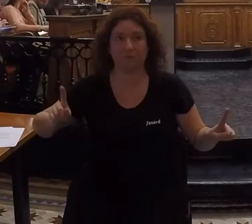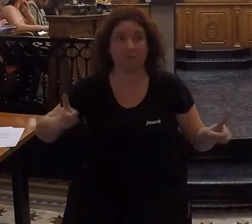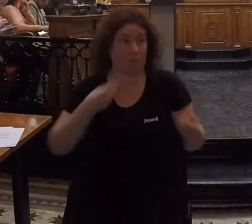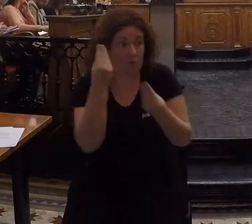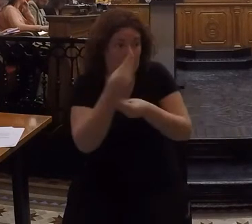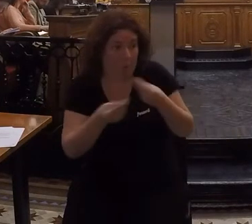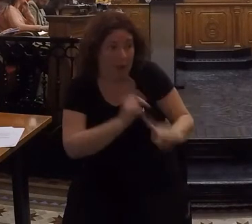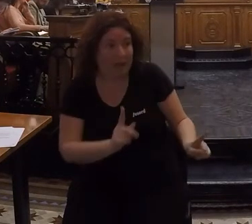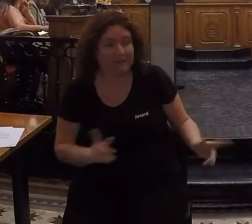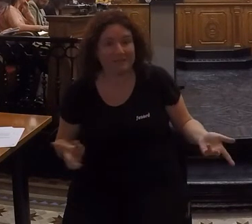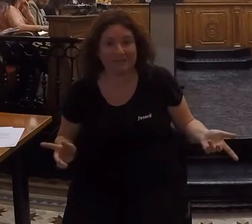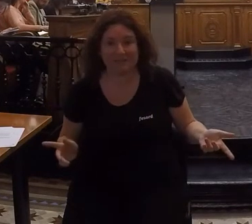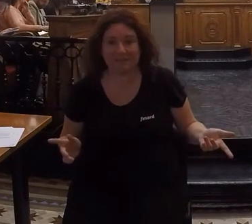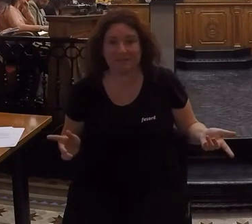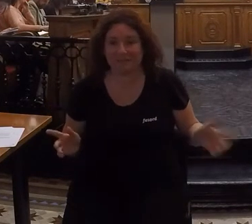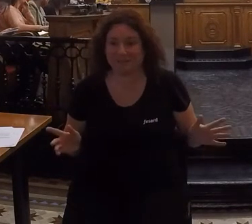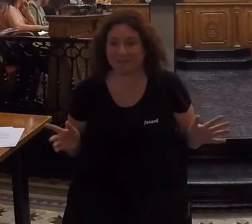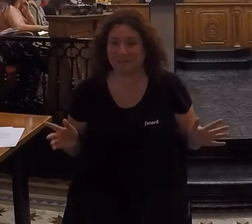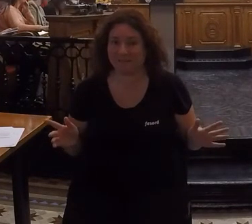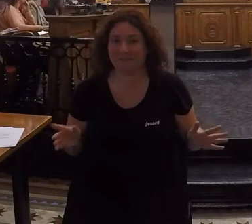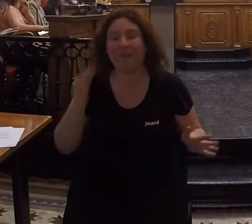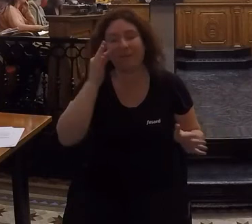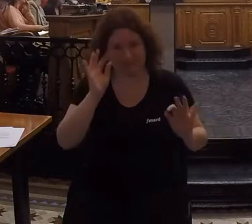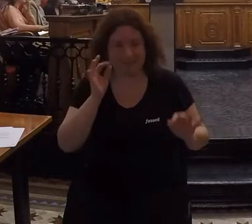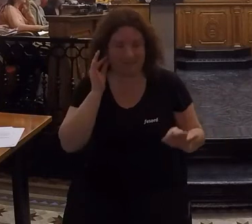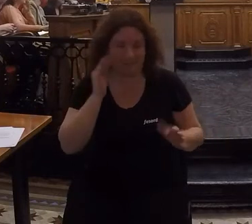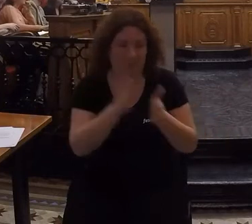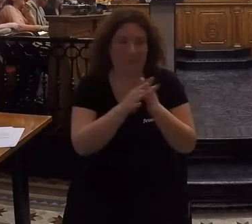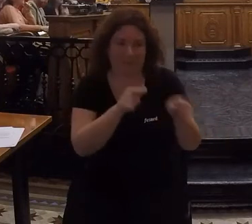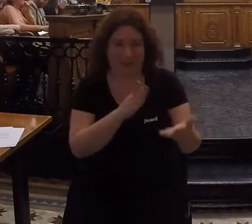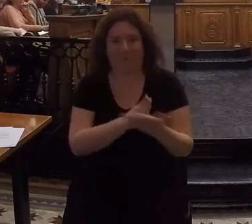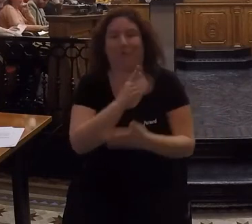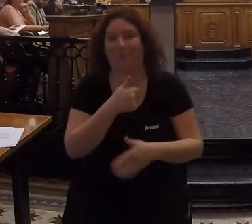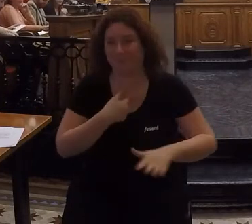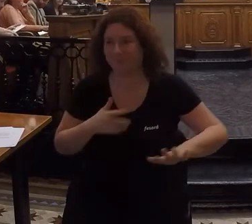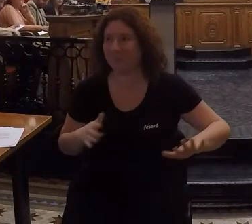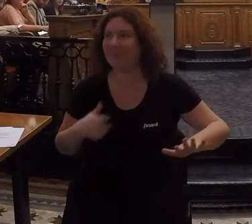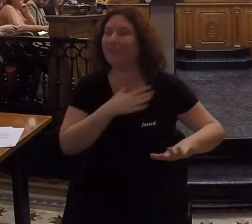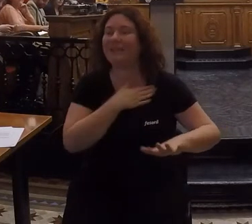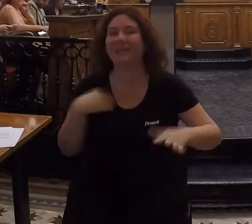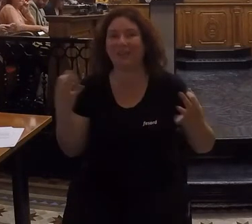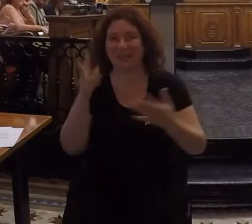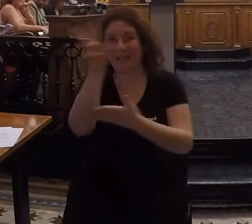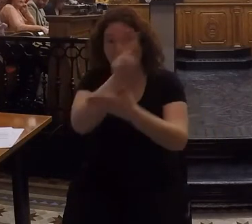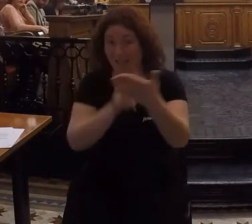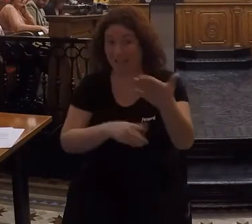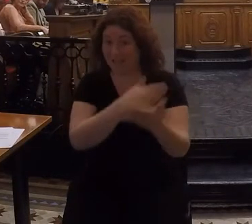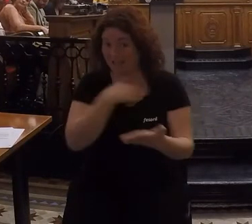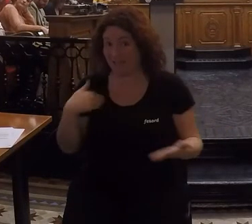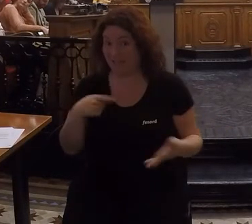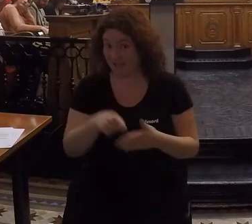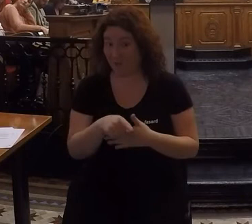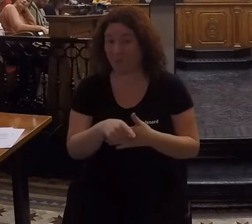No lo haga. Sí, sí, no, pero me ha forzado su compañera. Mire, por un lado, me gustaría leerles, un